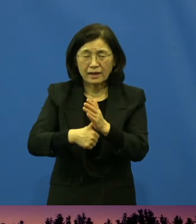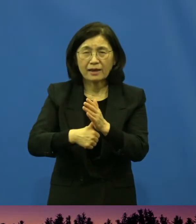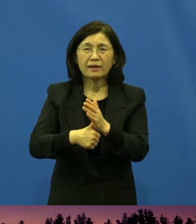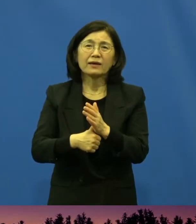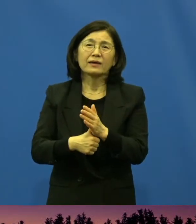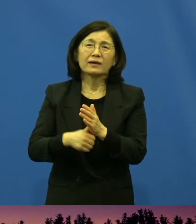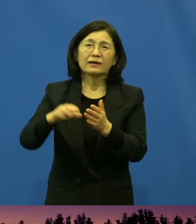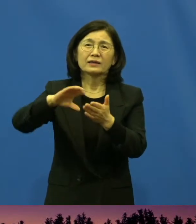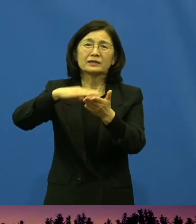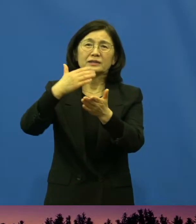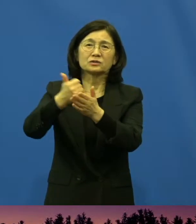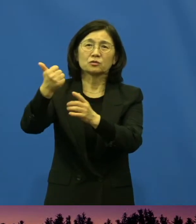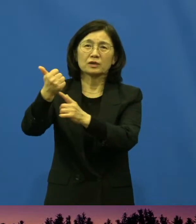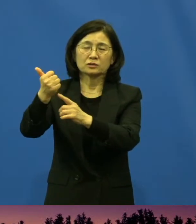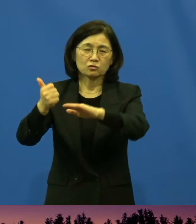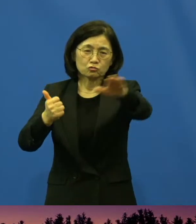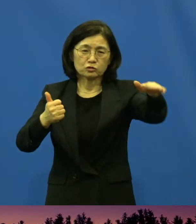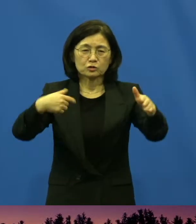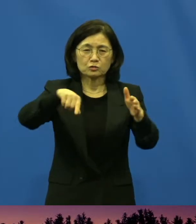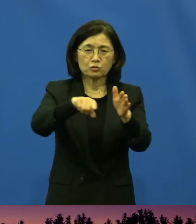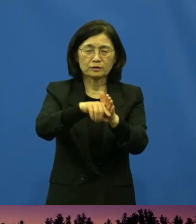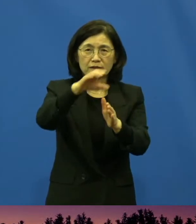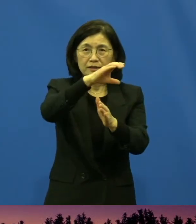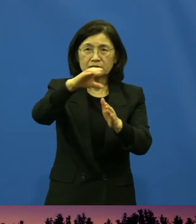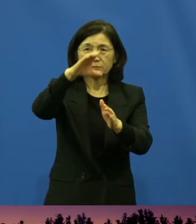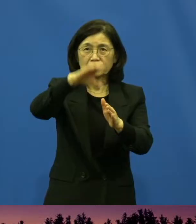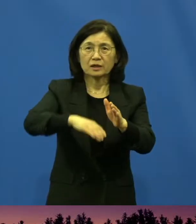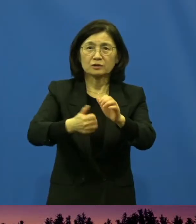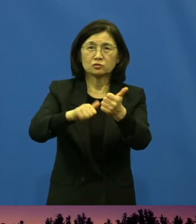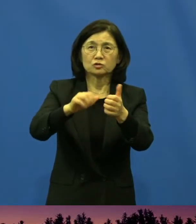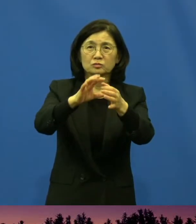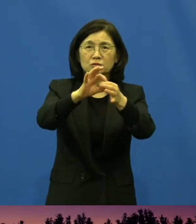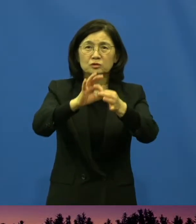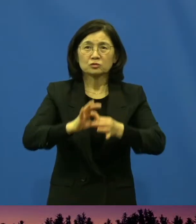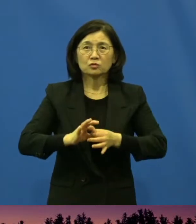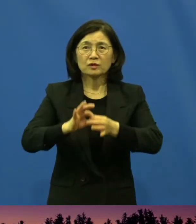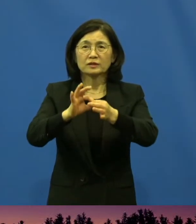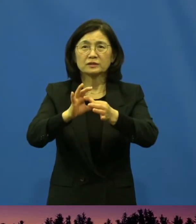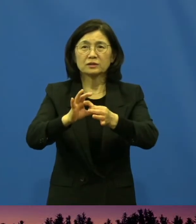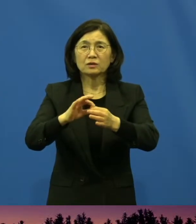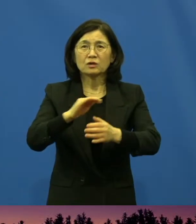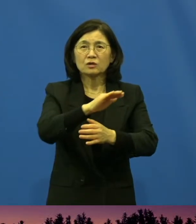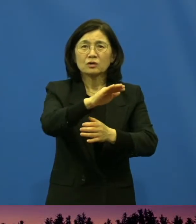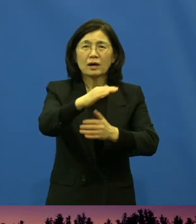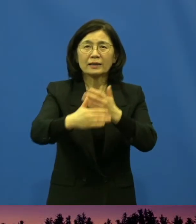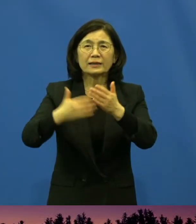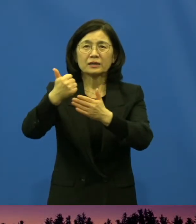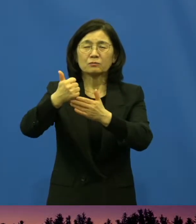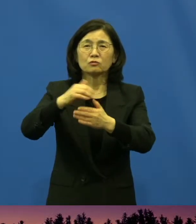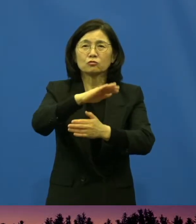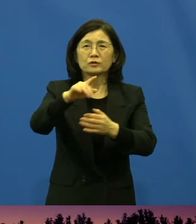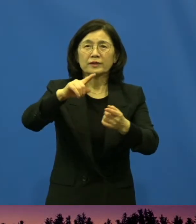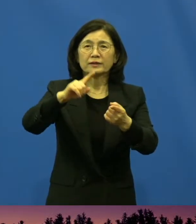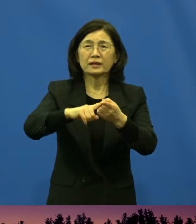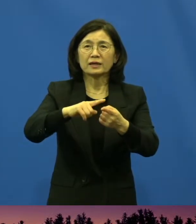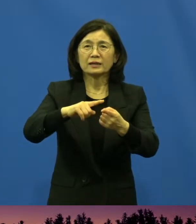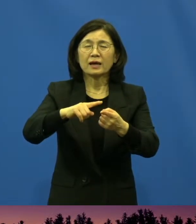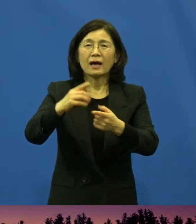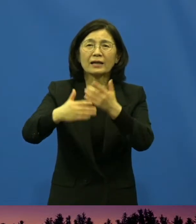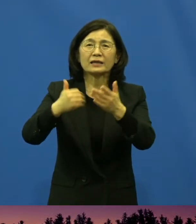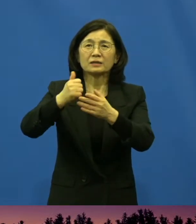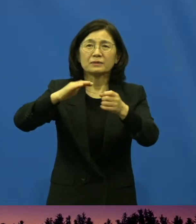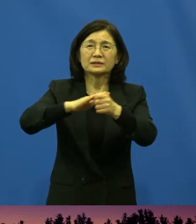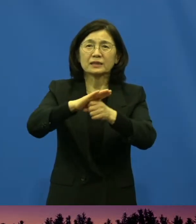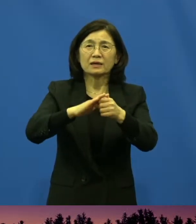때 그리스도께서 우리를 위하여 죽으심으로 하나님께서 우리에 대한 자기의 사랑을 확정해 주셨다. 여러분 5장 8절